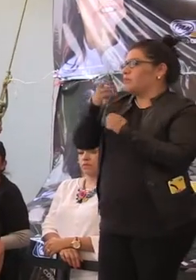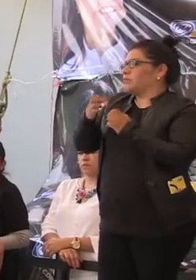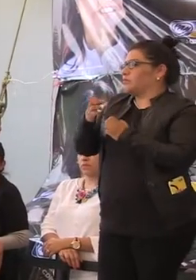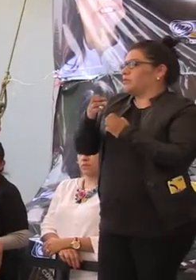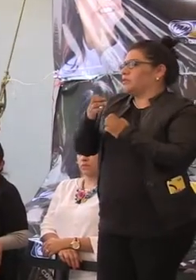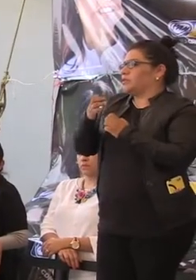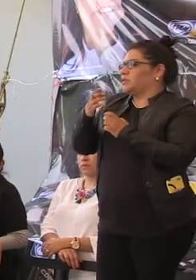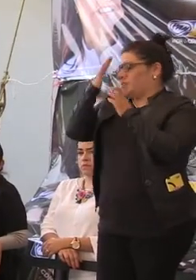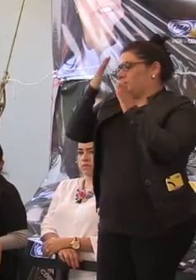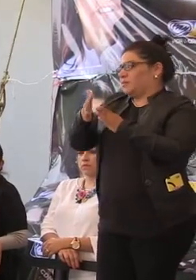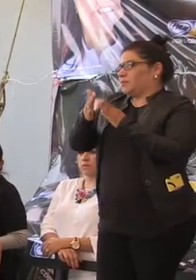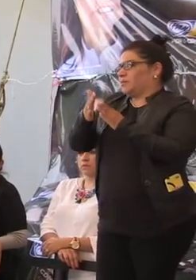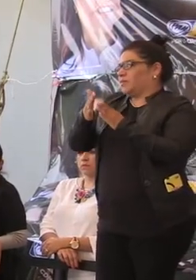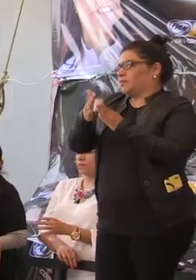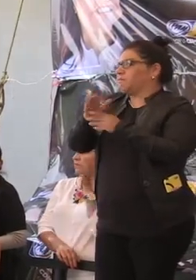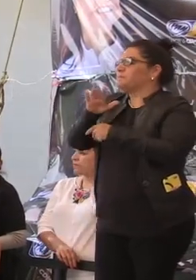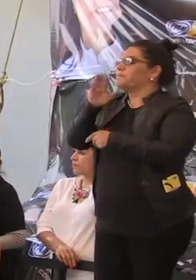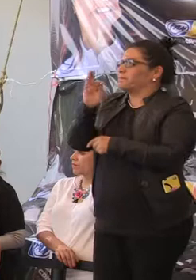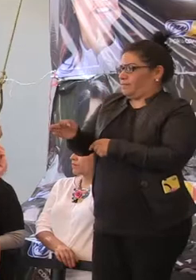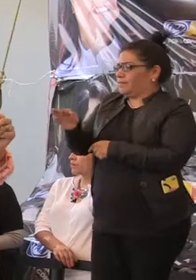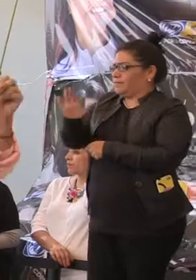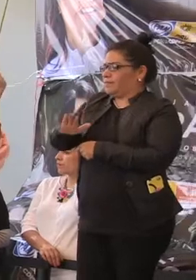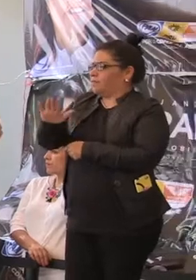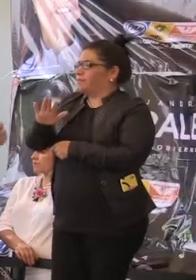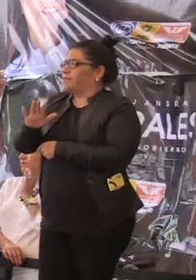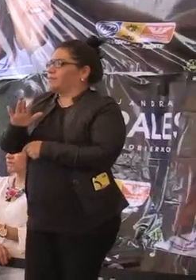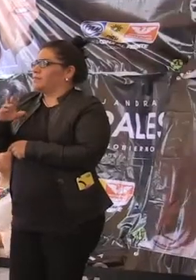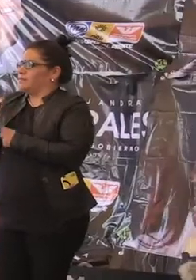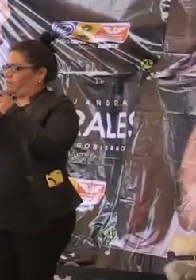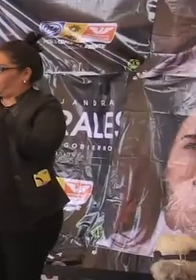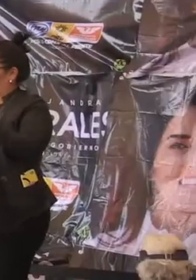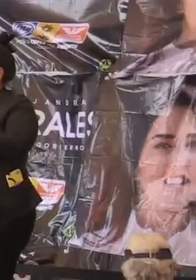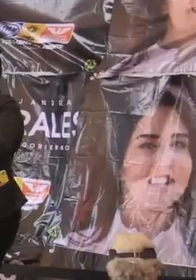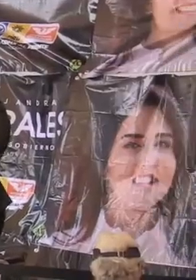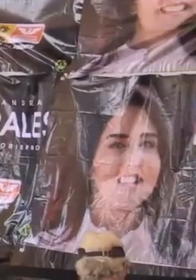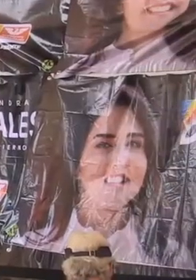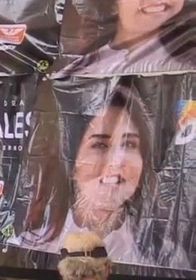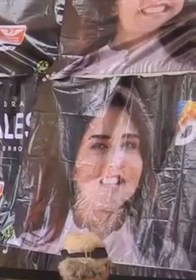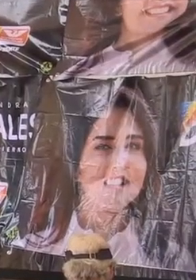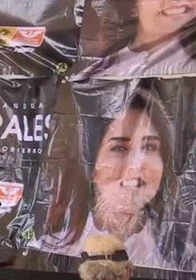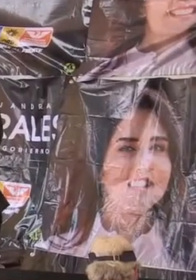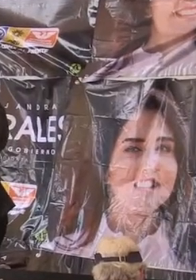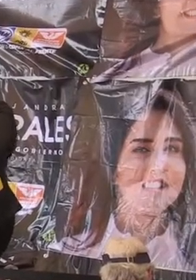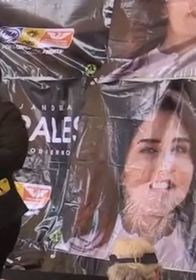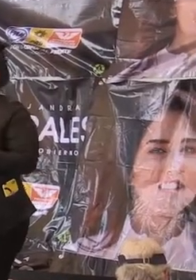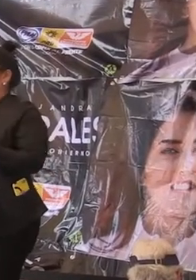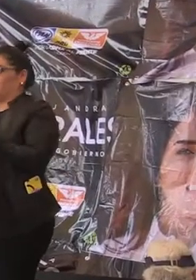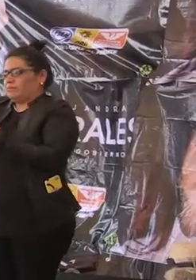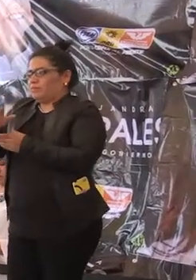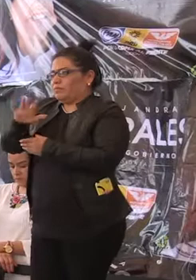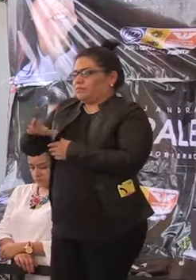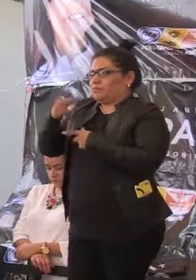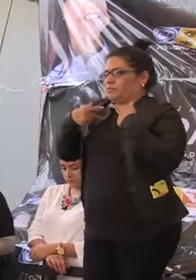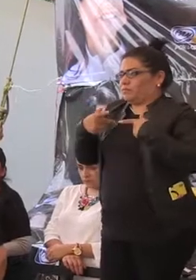estoy determinada, estoy convencida y me voy a encargar de trabajar para sacar adelante